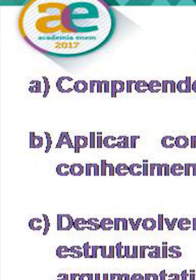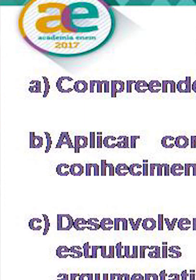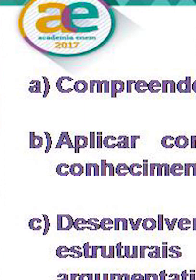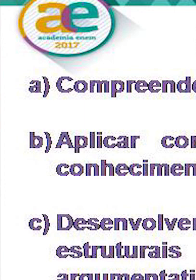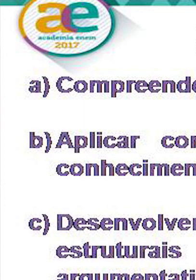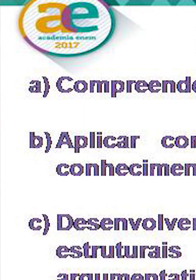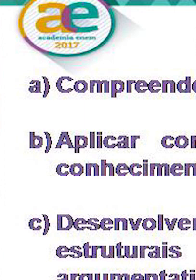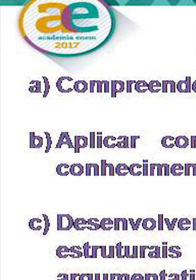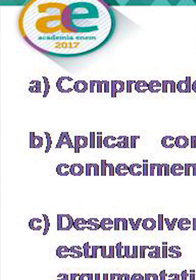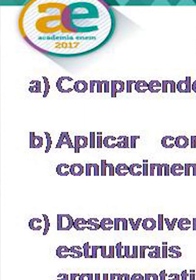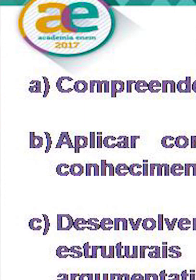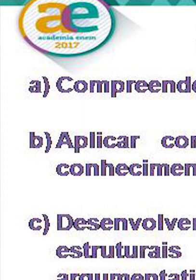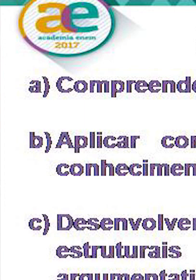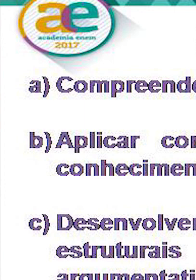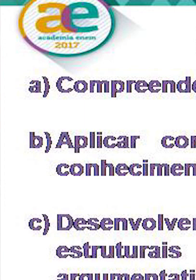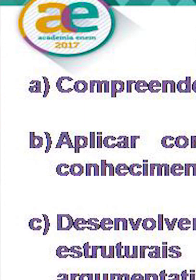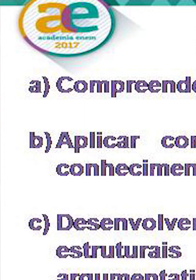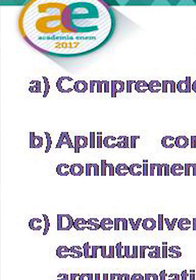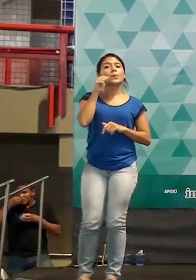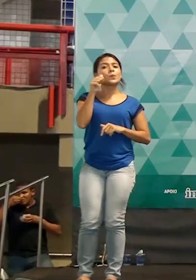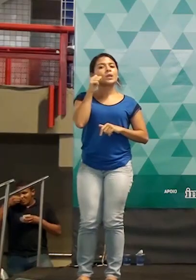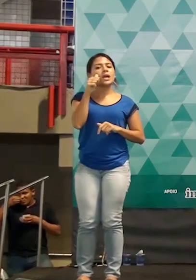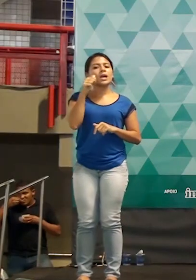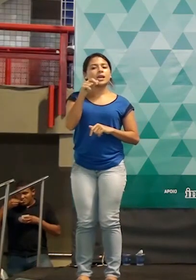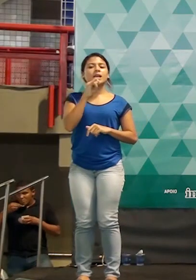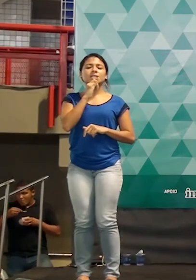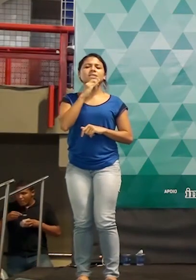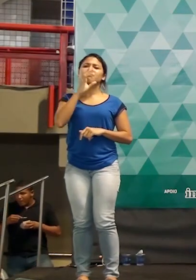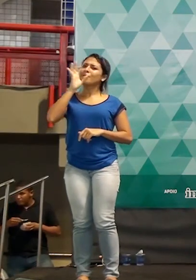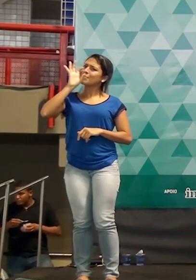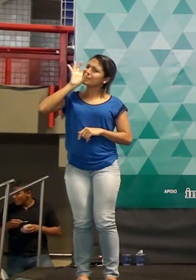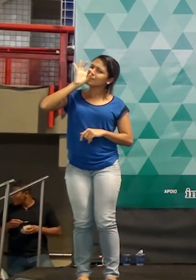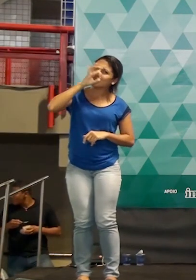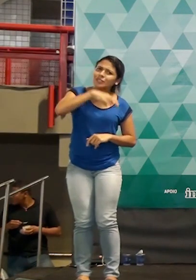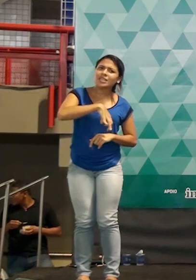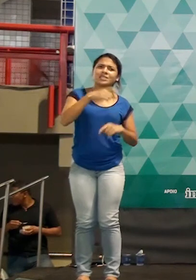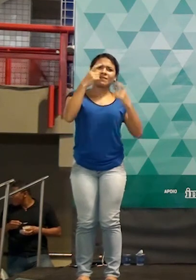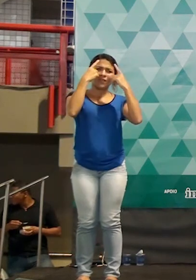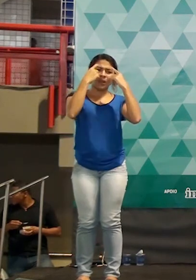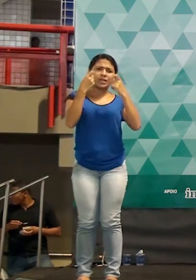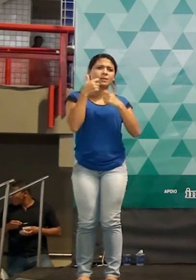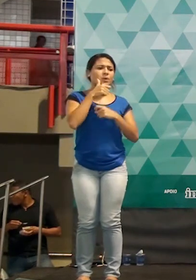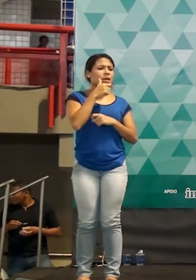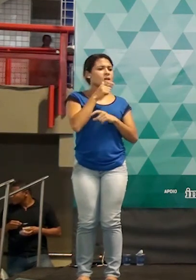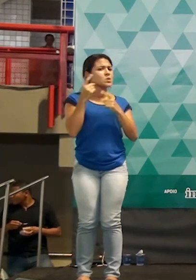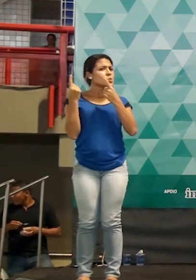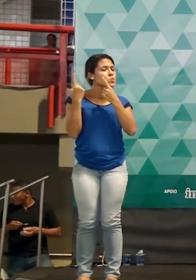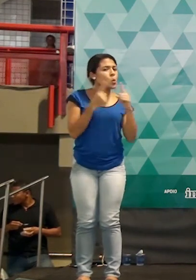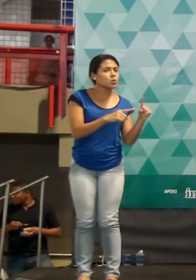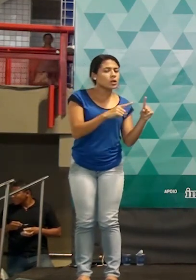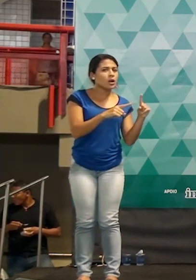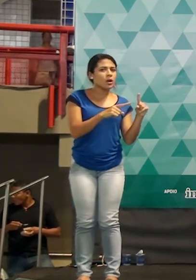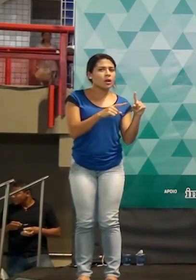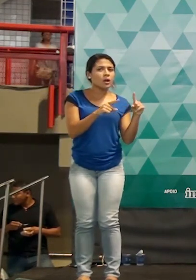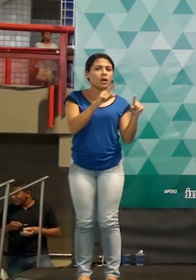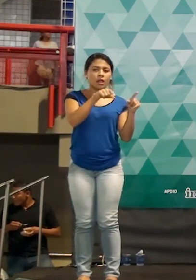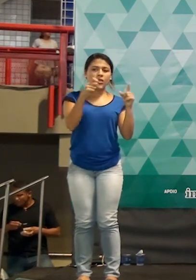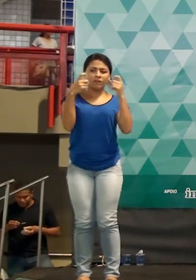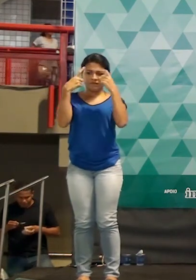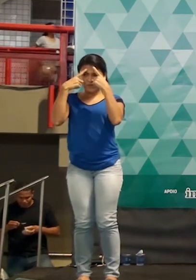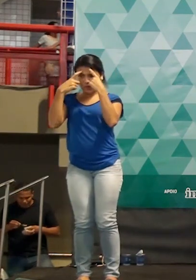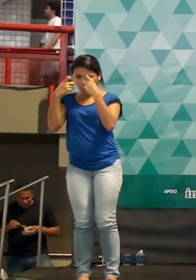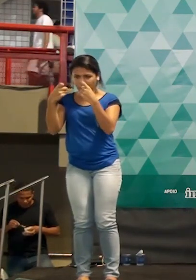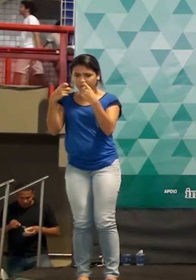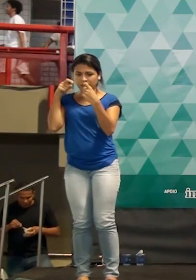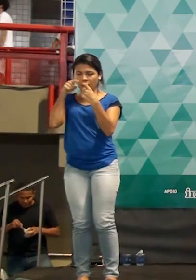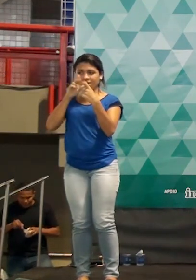aquela da mulher, que era a persistência da violência contra a mulher, e o povo ficou falando de violência. O tema da redação não era